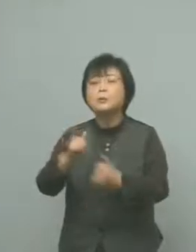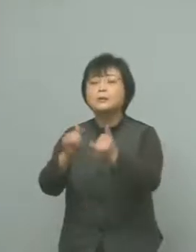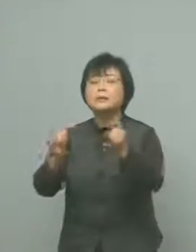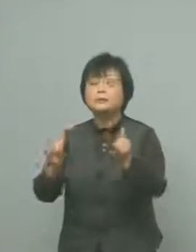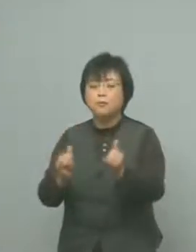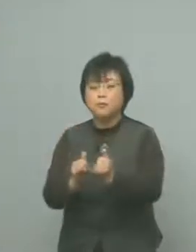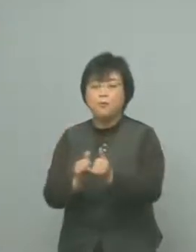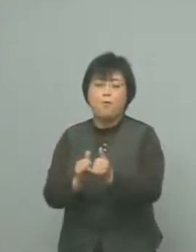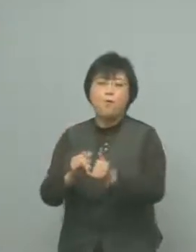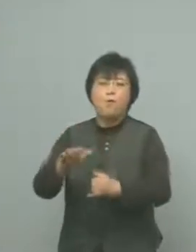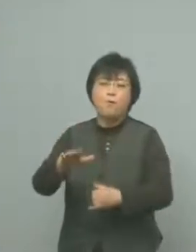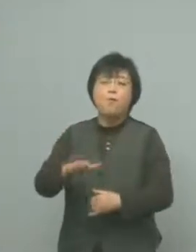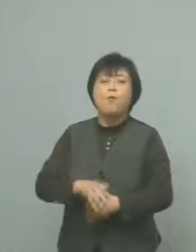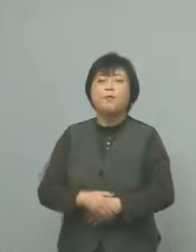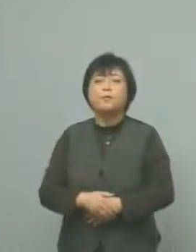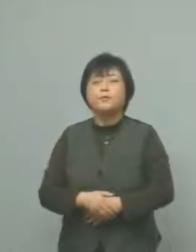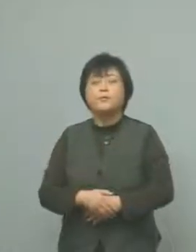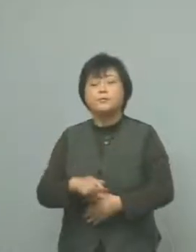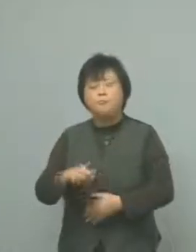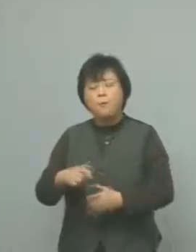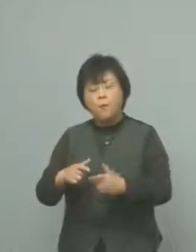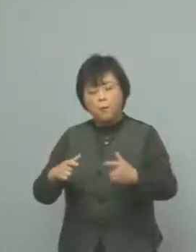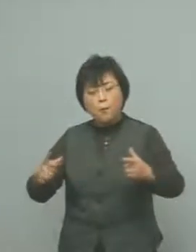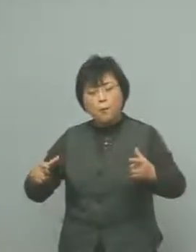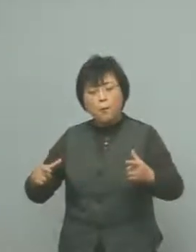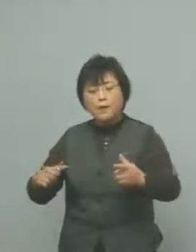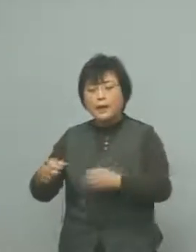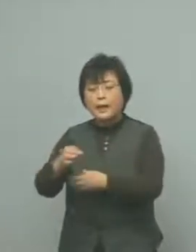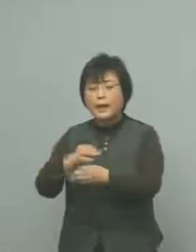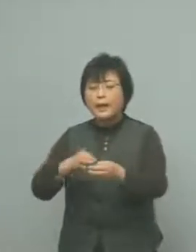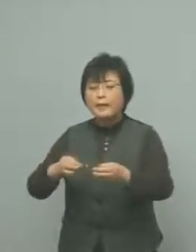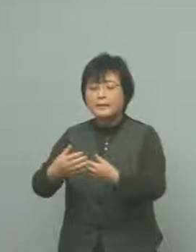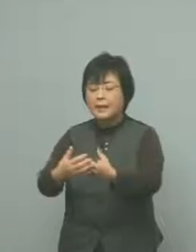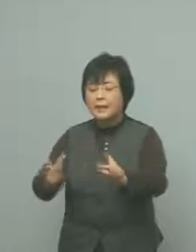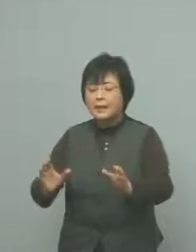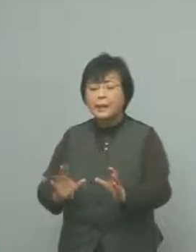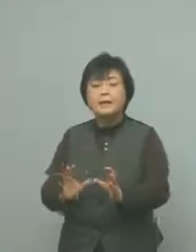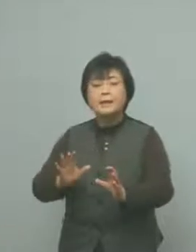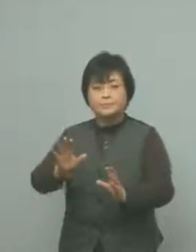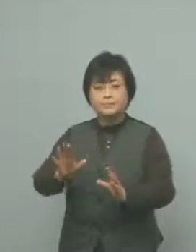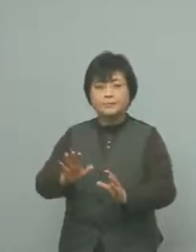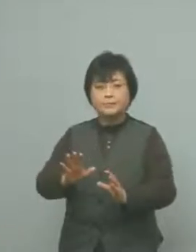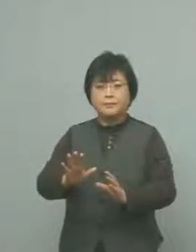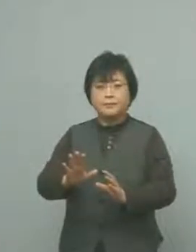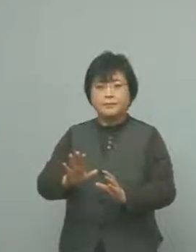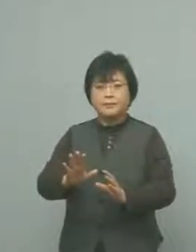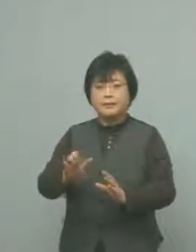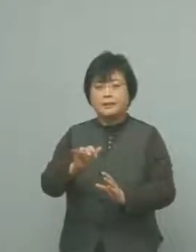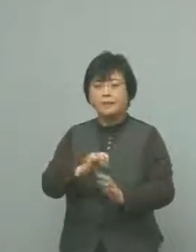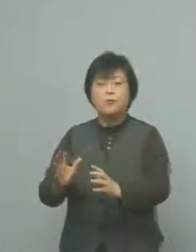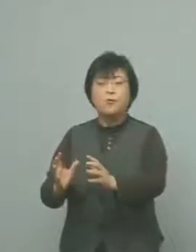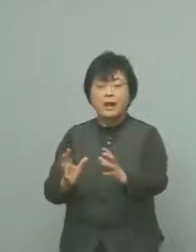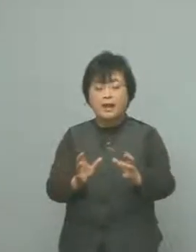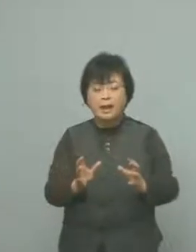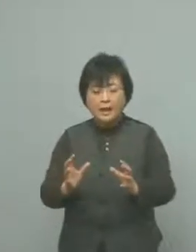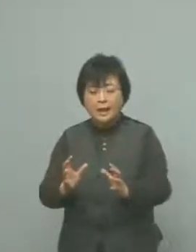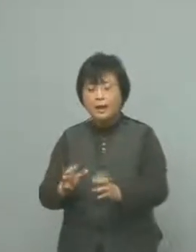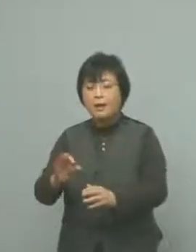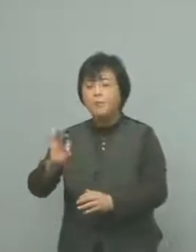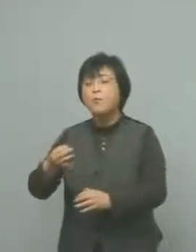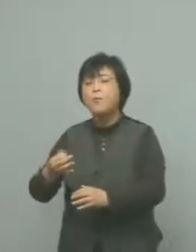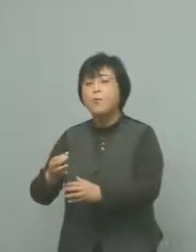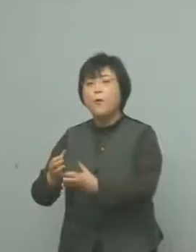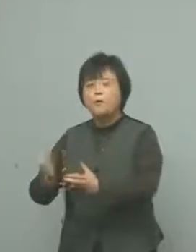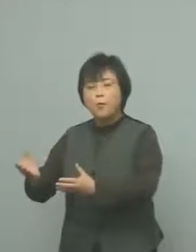230万人であります。大変大きな経済圏域となりますので、人の流れや物の流れが変わると